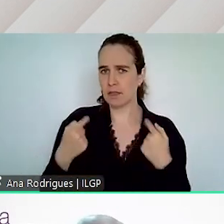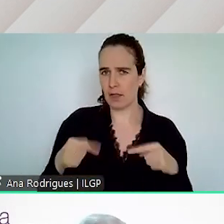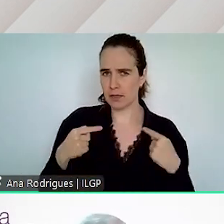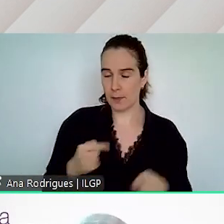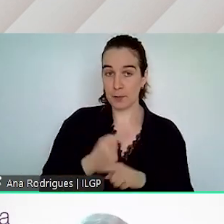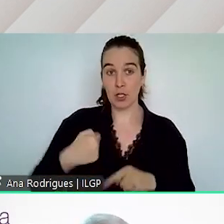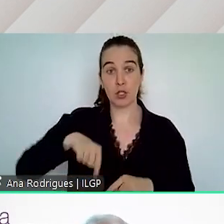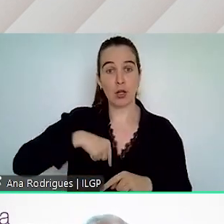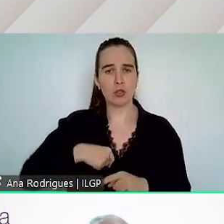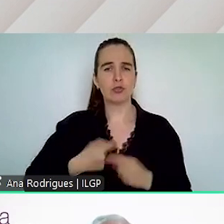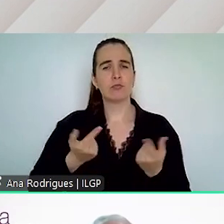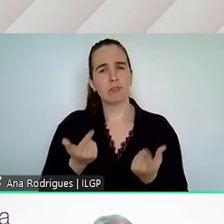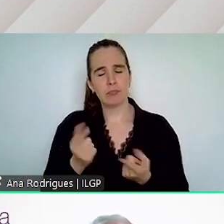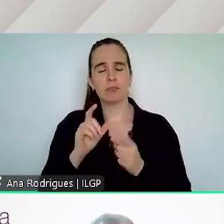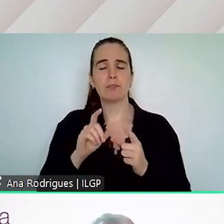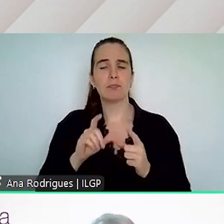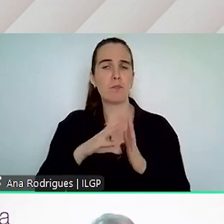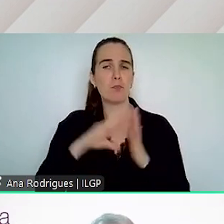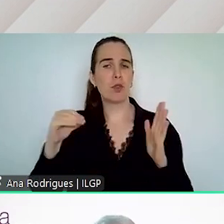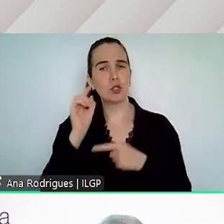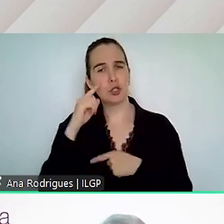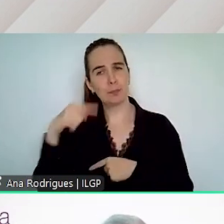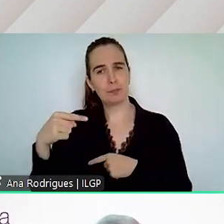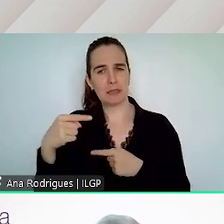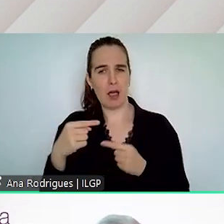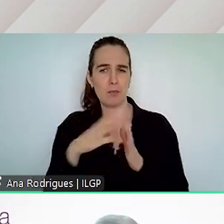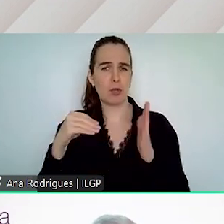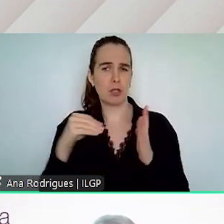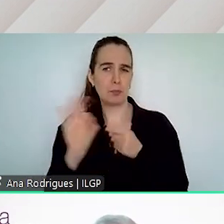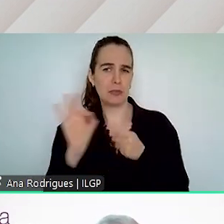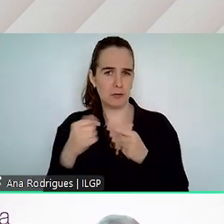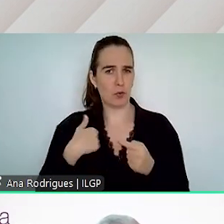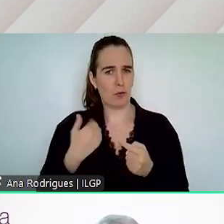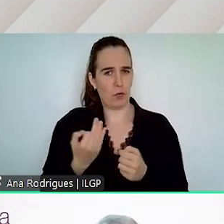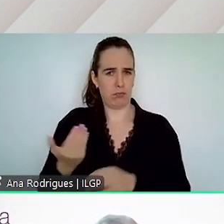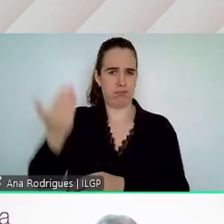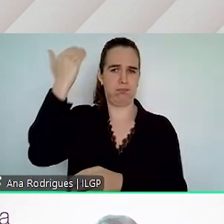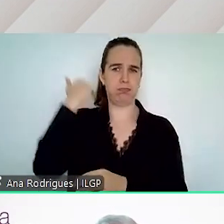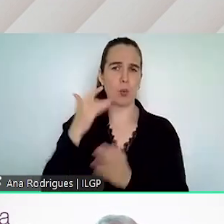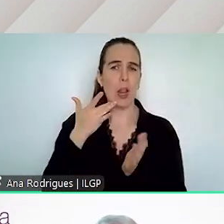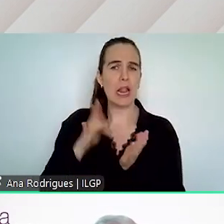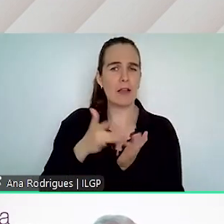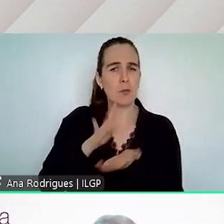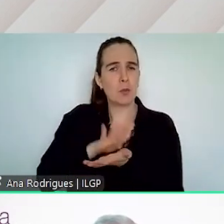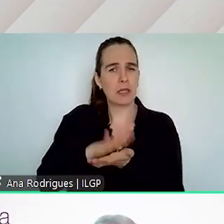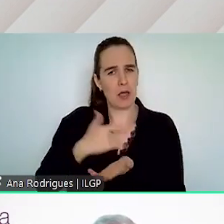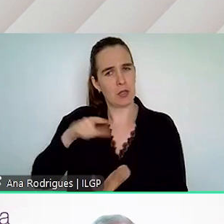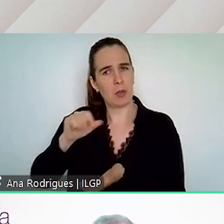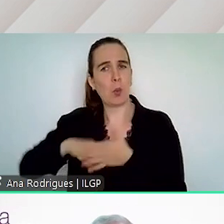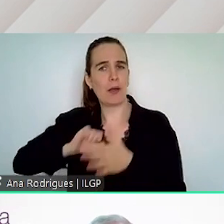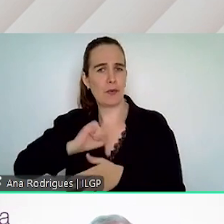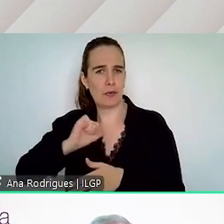desenvolvemos um modelo específico de aplicação destes conceitos a Portugal. Foi um livro que eu publiquei já aqui há alguns anos com um colega meu, a